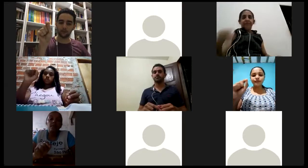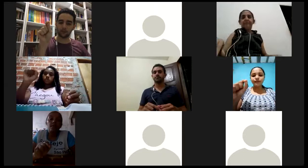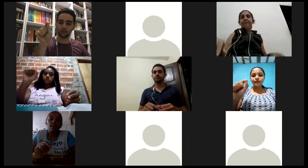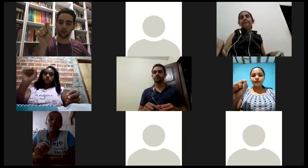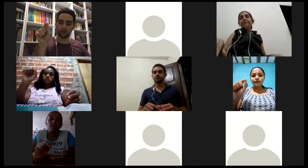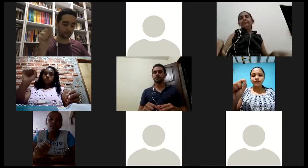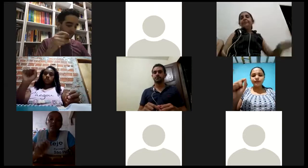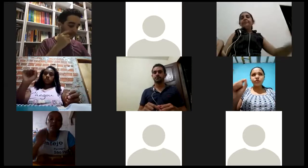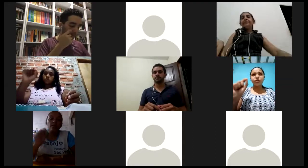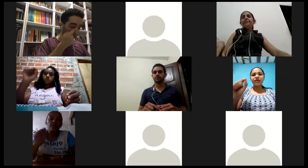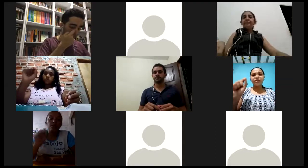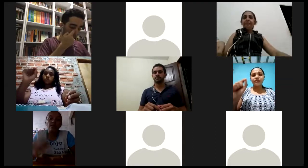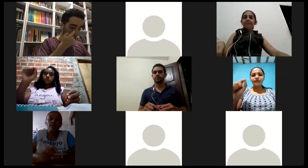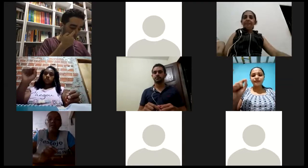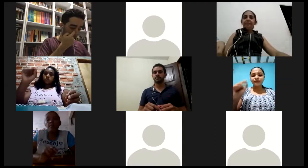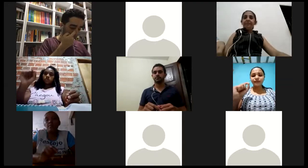Apontando o que?